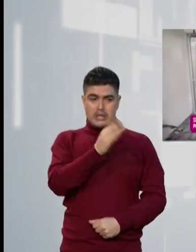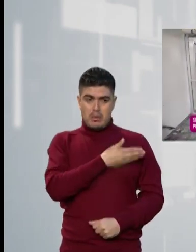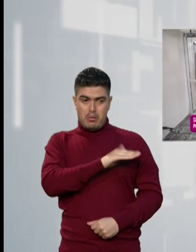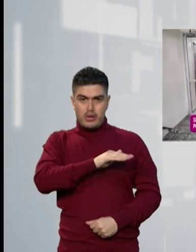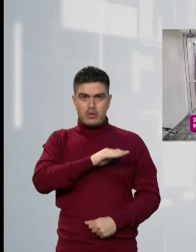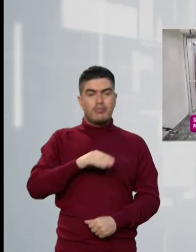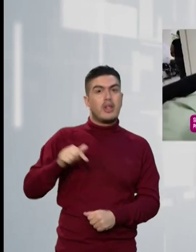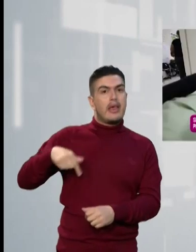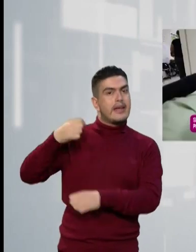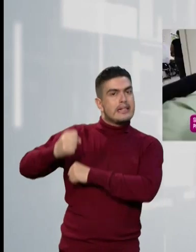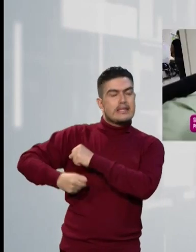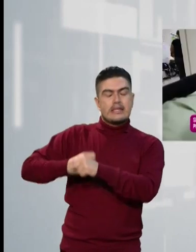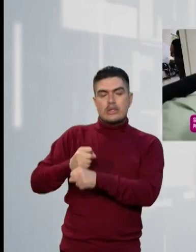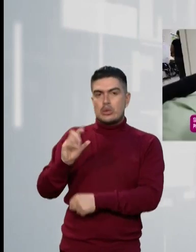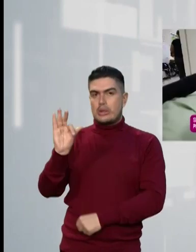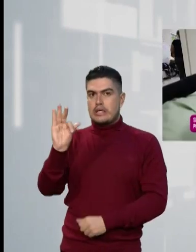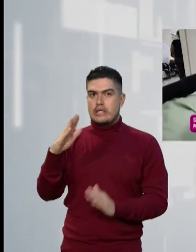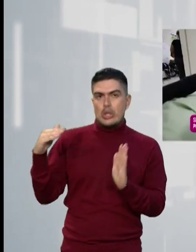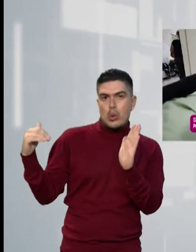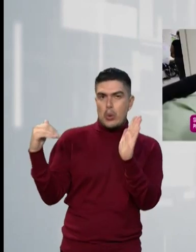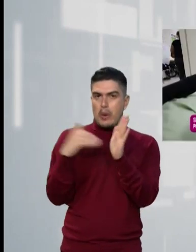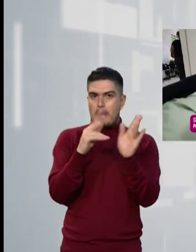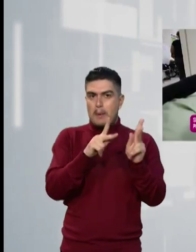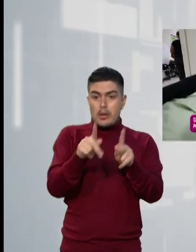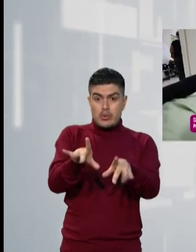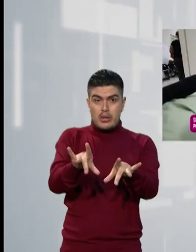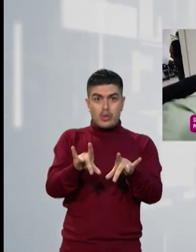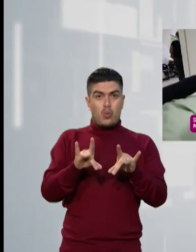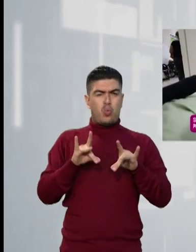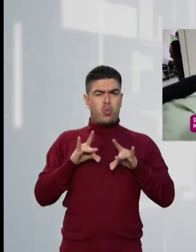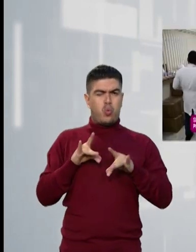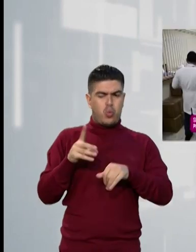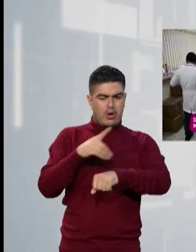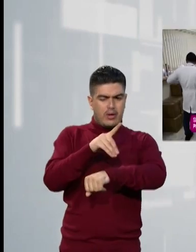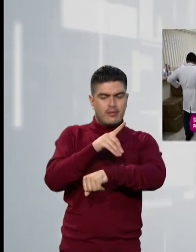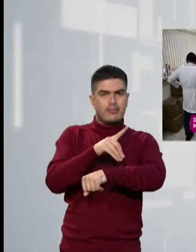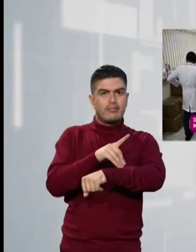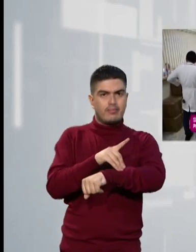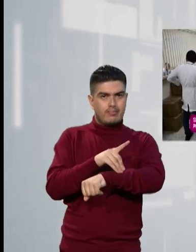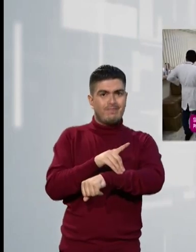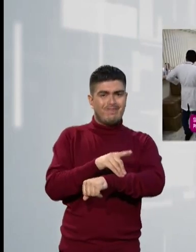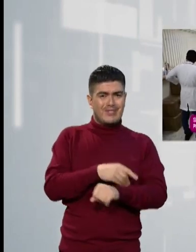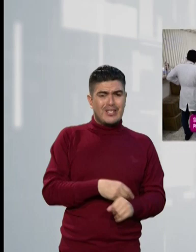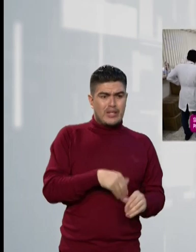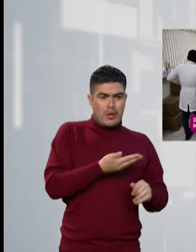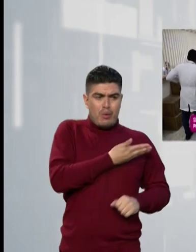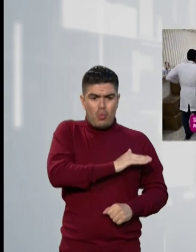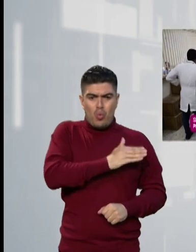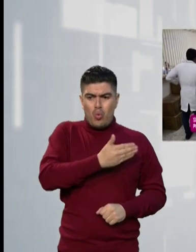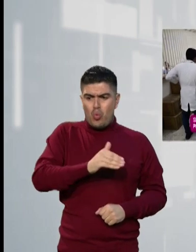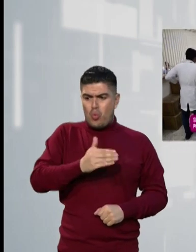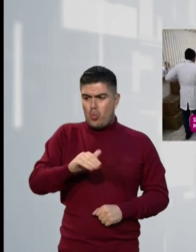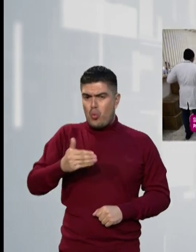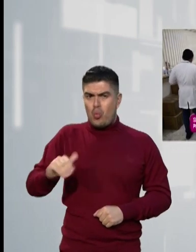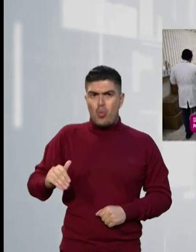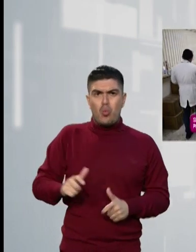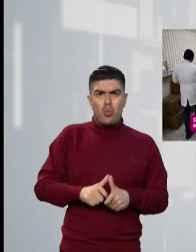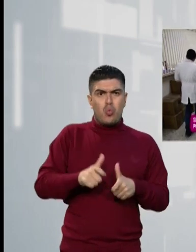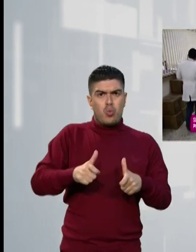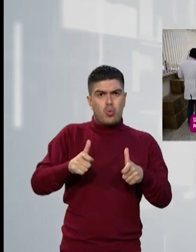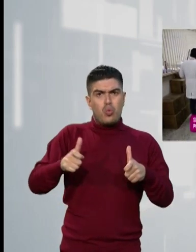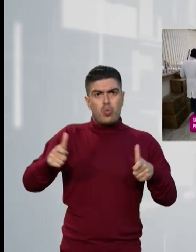suman más de 19,000 con la diferencia que aumentaron las cifras de decesos así lo Explica el doctor Lorenzo